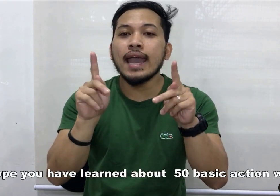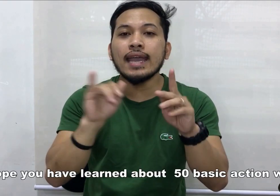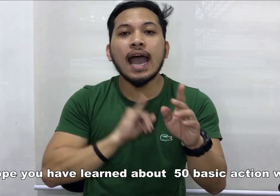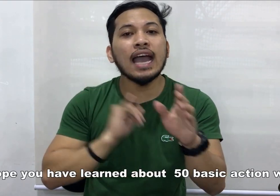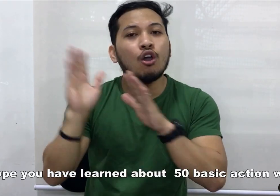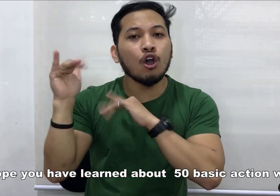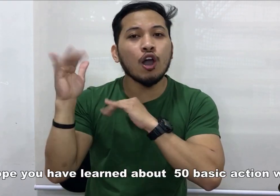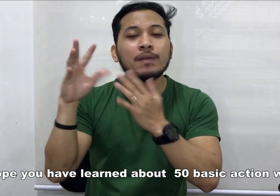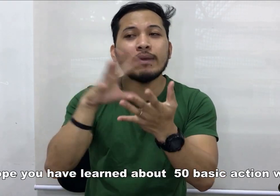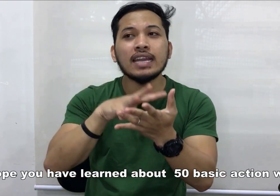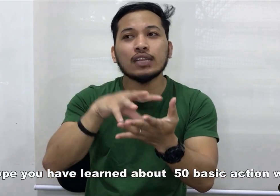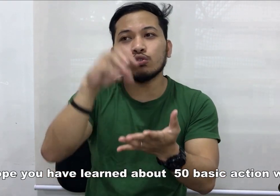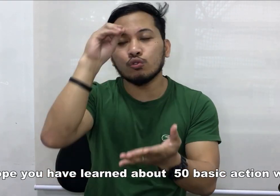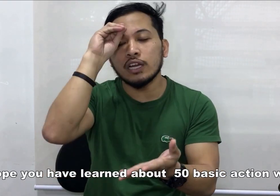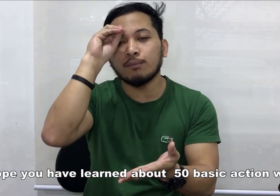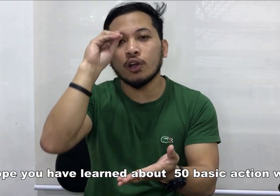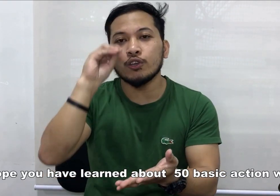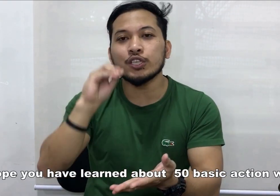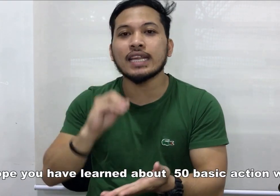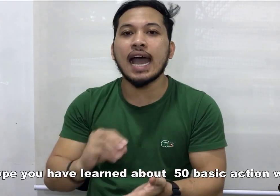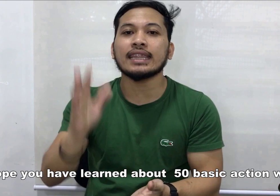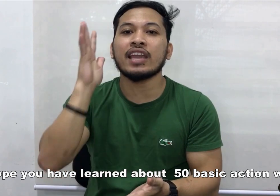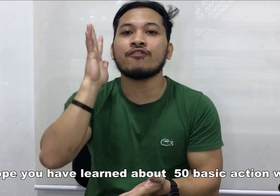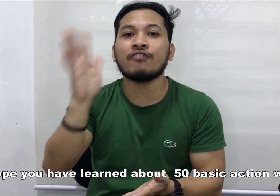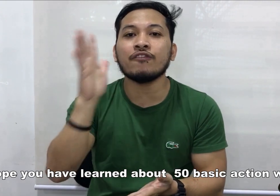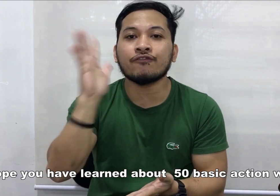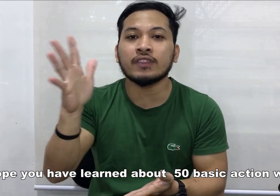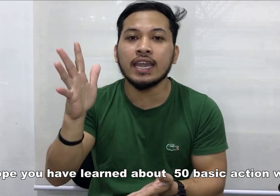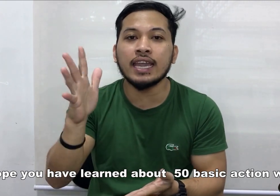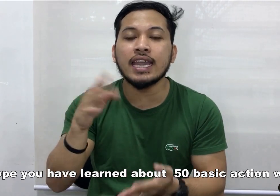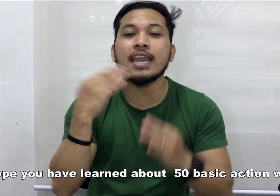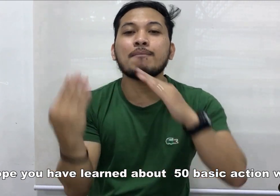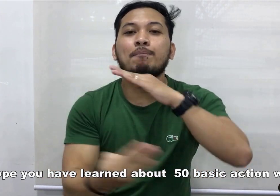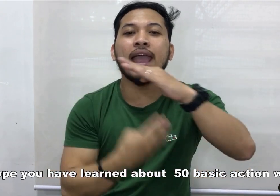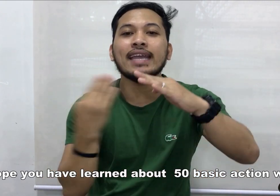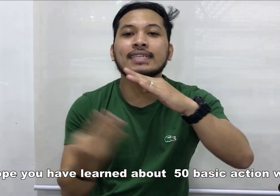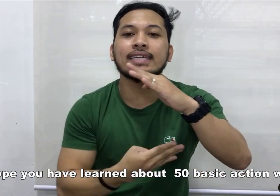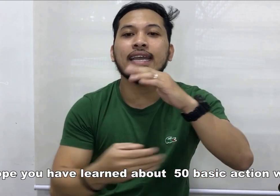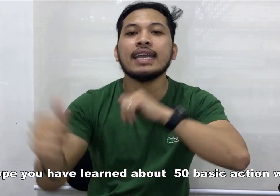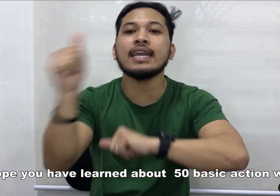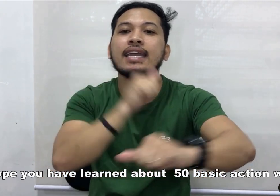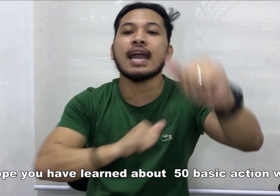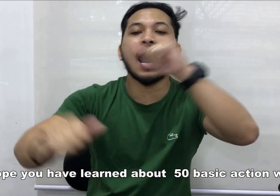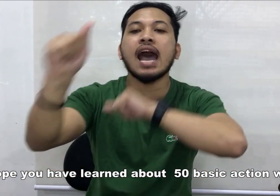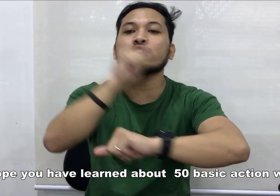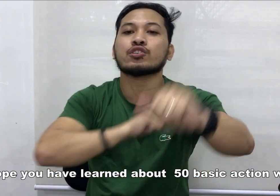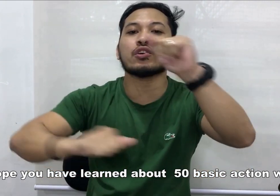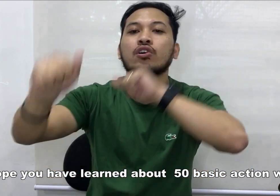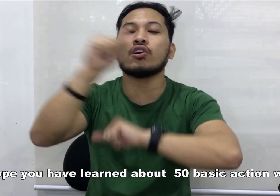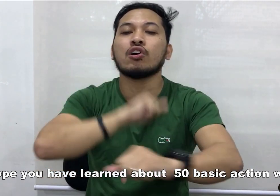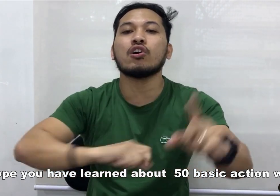Okay, I hope na may natutunan po kayo sa ating 50 basic